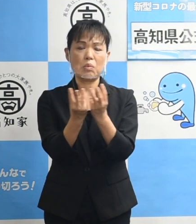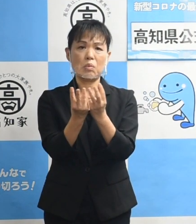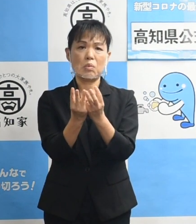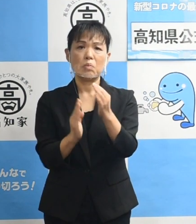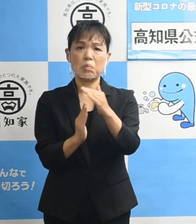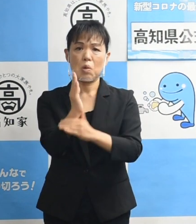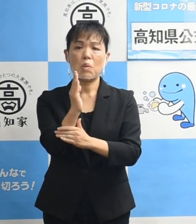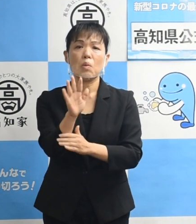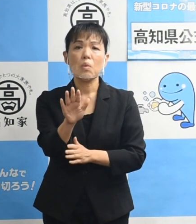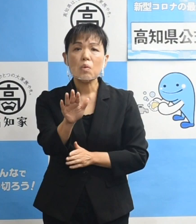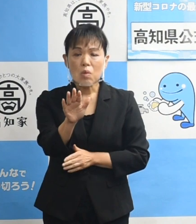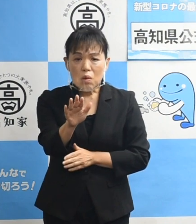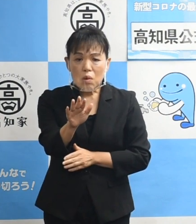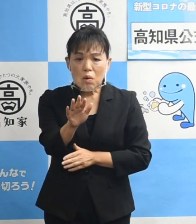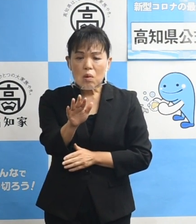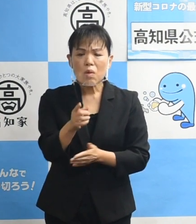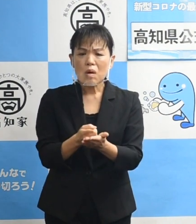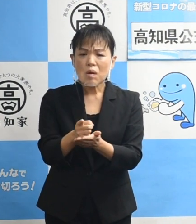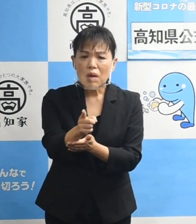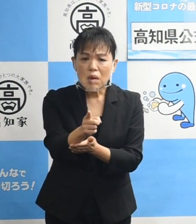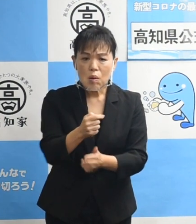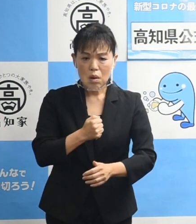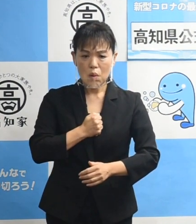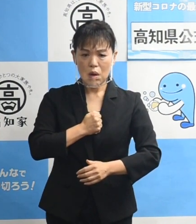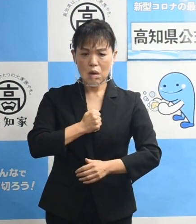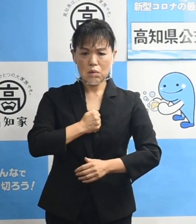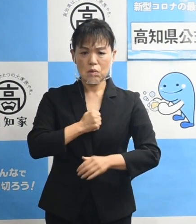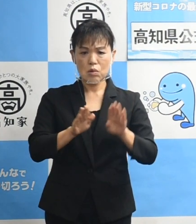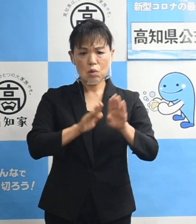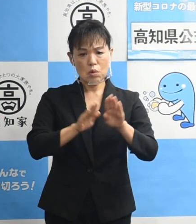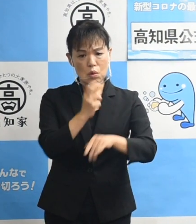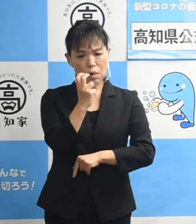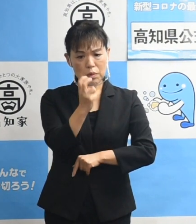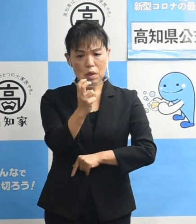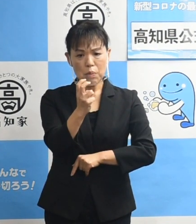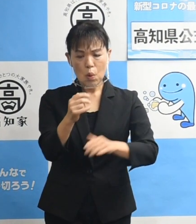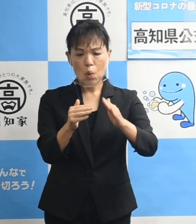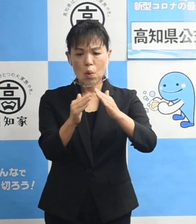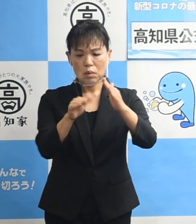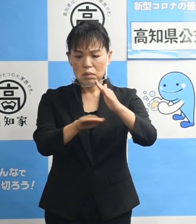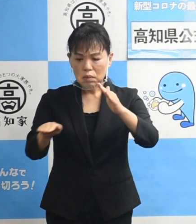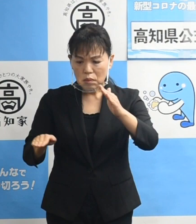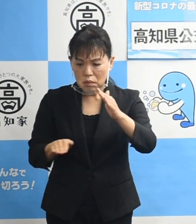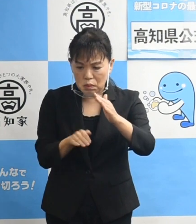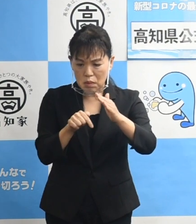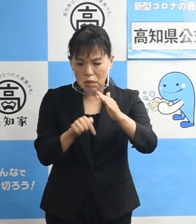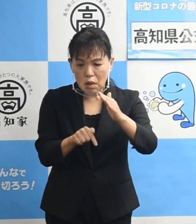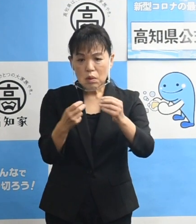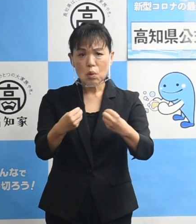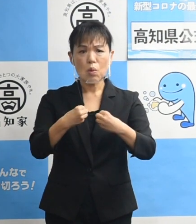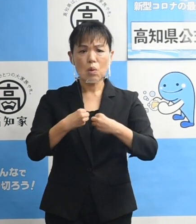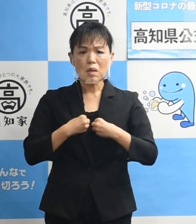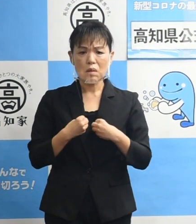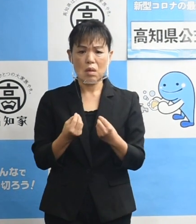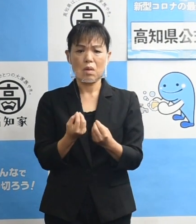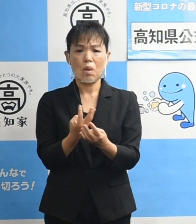ますし、また感染経路がある程度終えるものを見ましても、家庭内の感染ということが相変わらず図として多いわけ